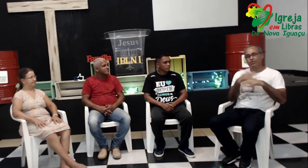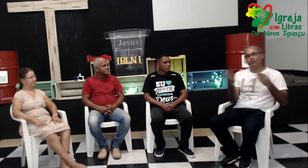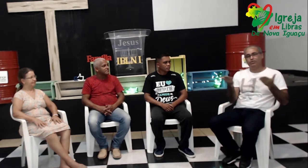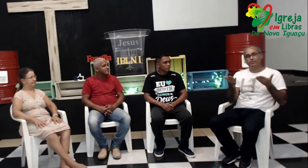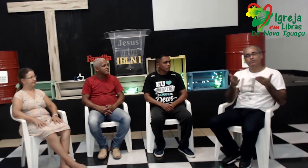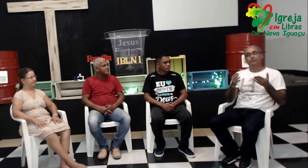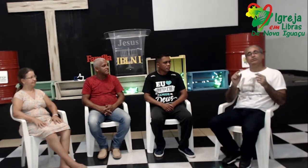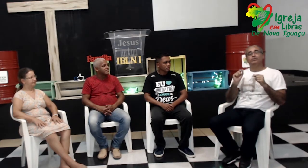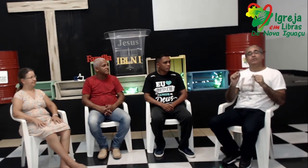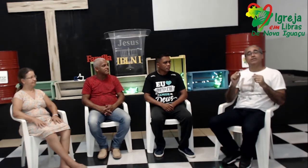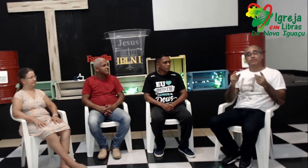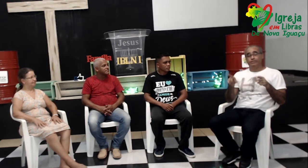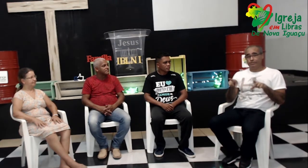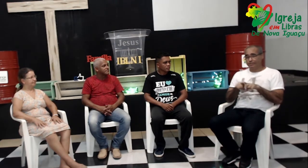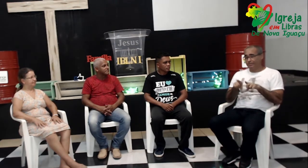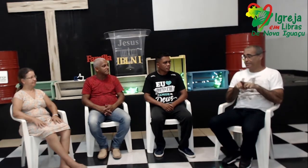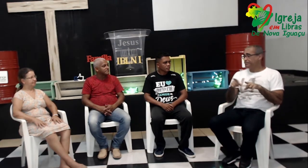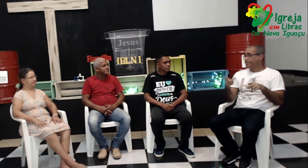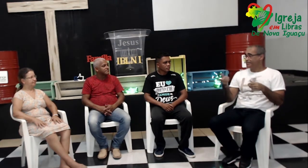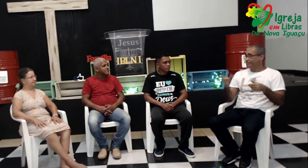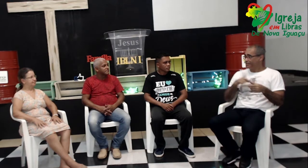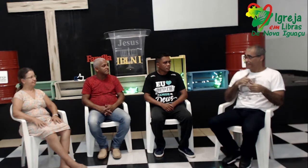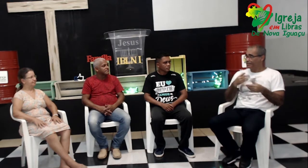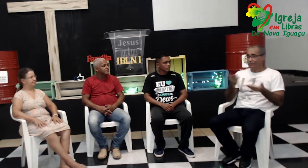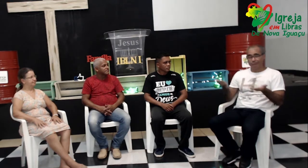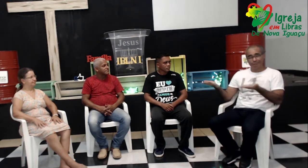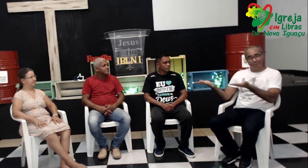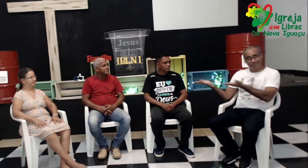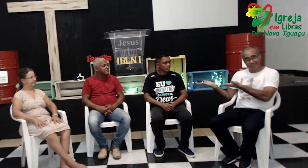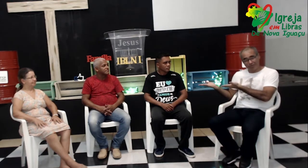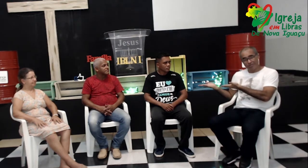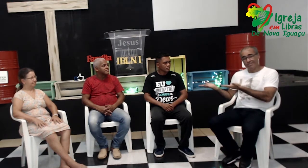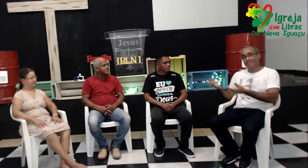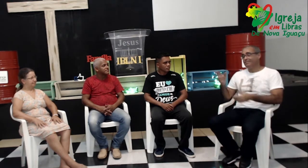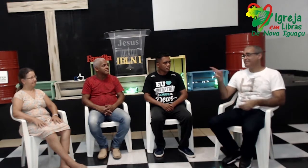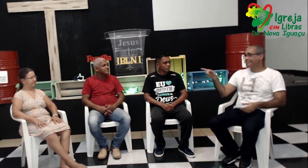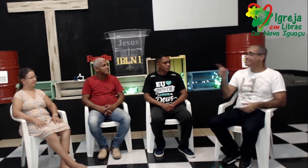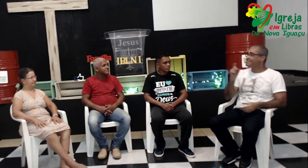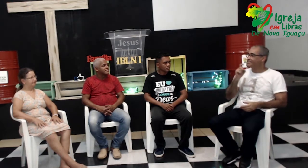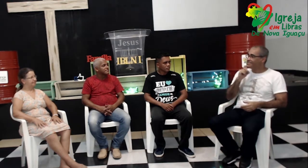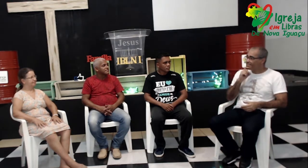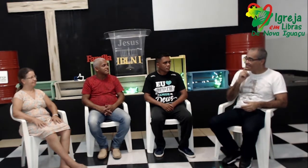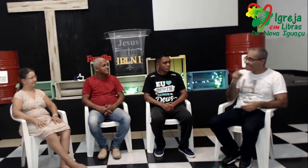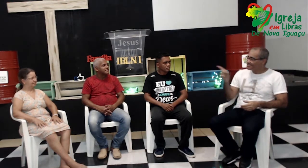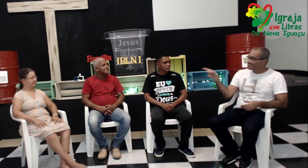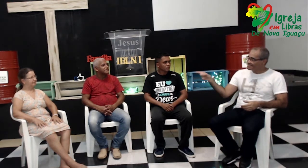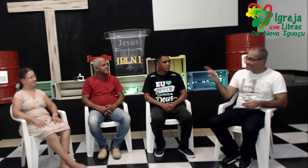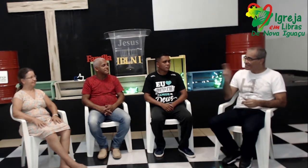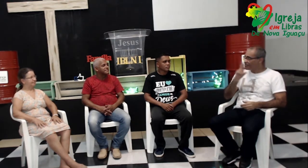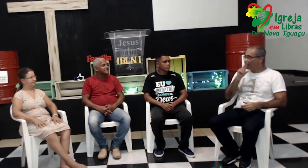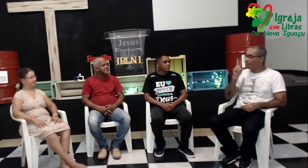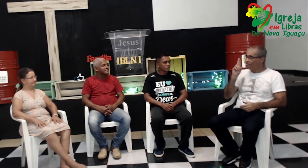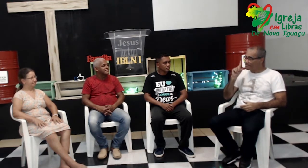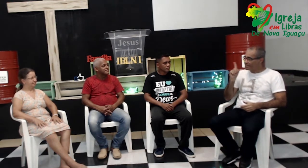muito importante. E também nós vamos ter alguns convidados, a Tereza,